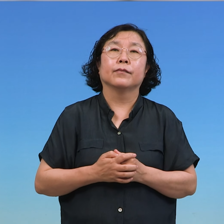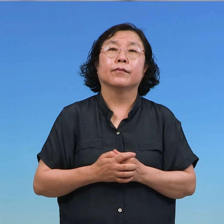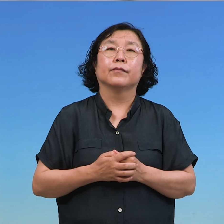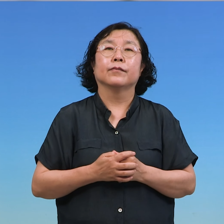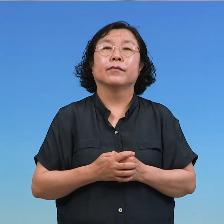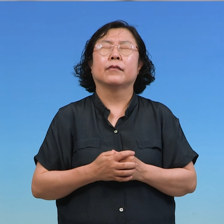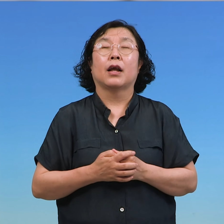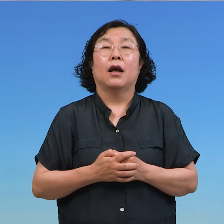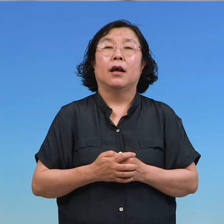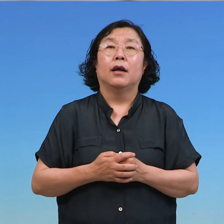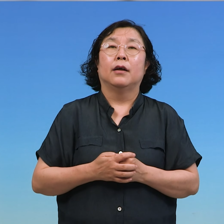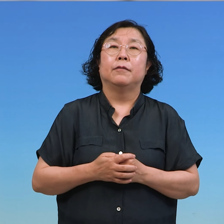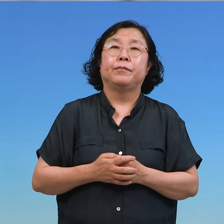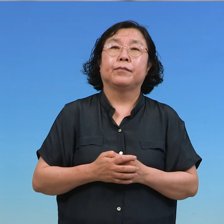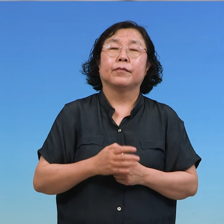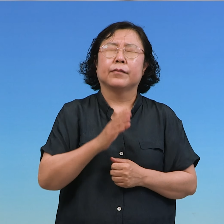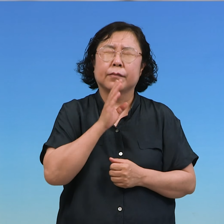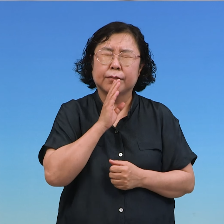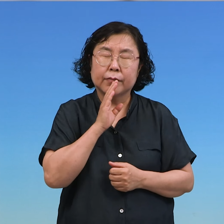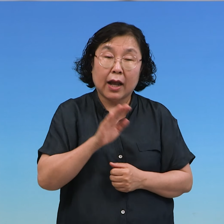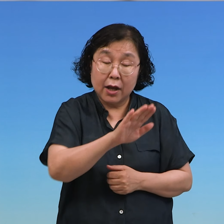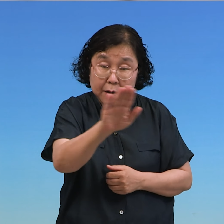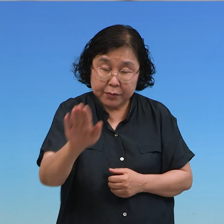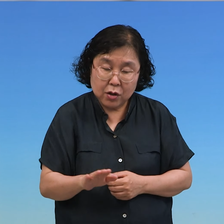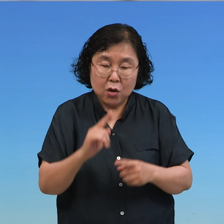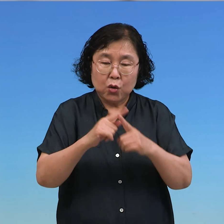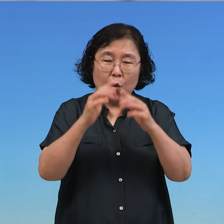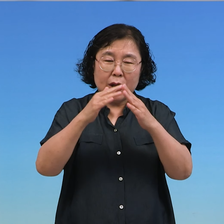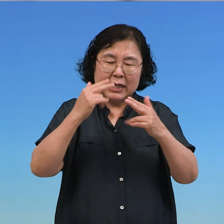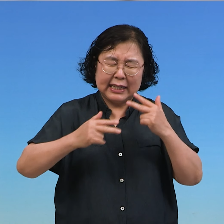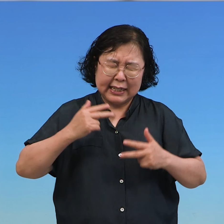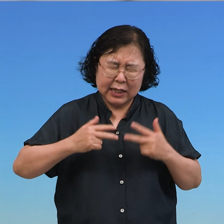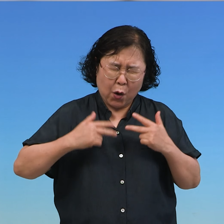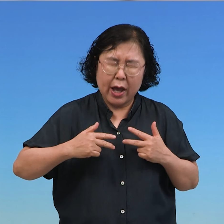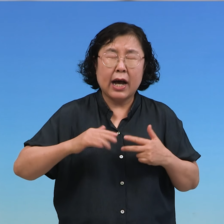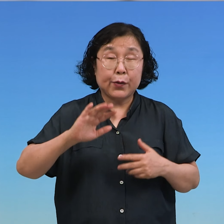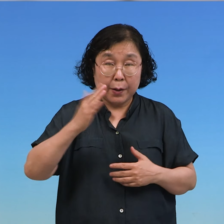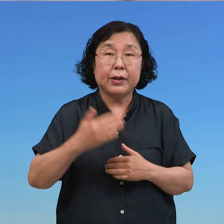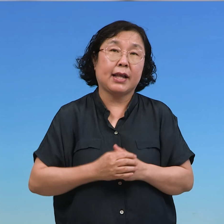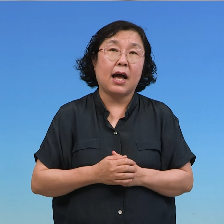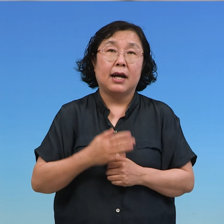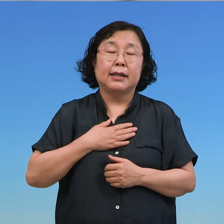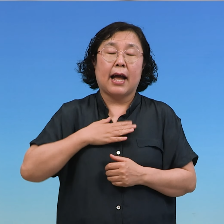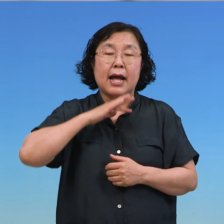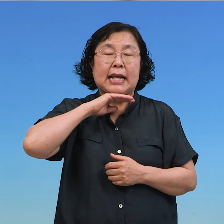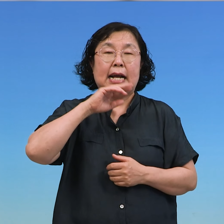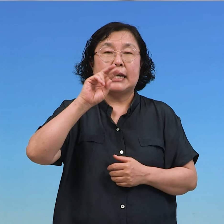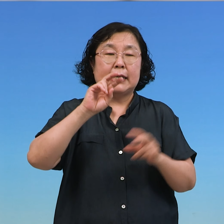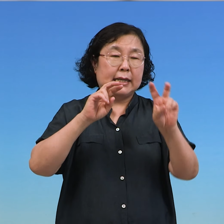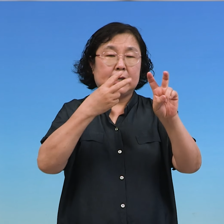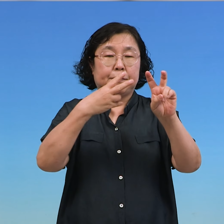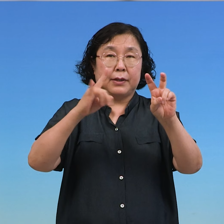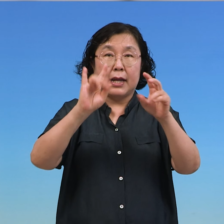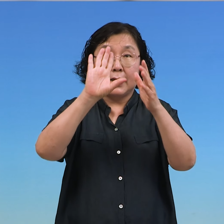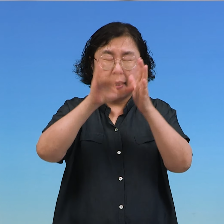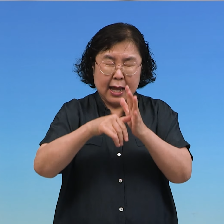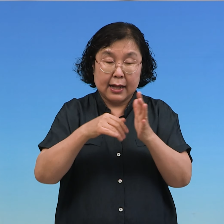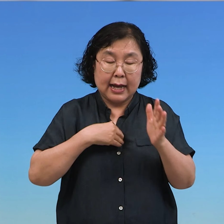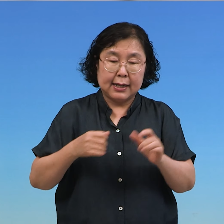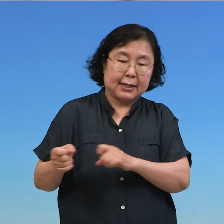사실 여러분 교회는 즐거워야 돼요 제가 20대 때 저를 살려준 건 하나님이시고요